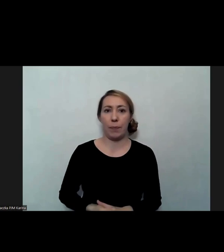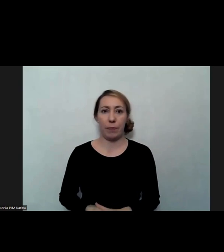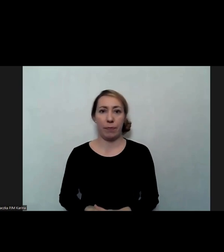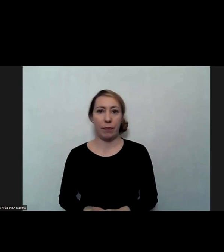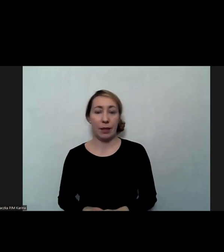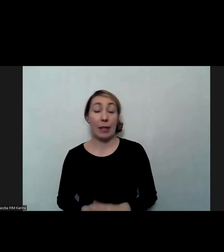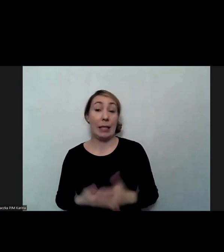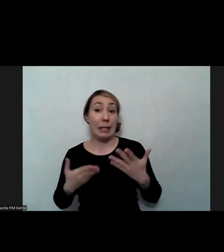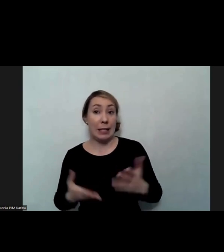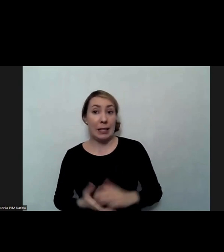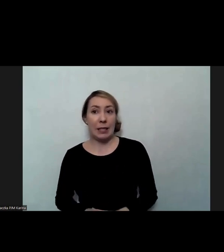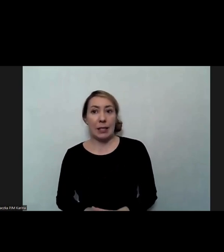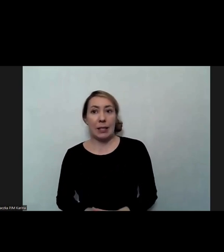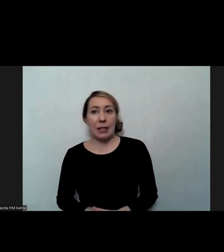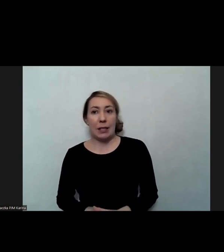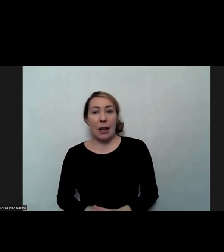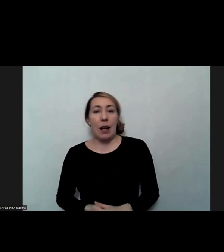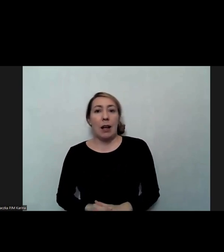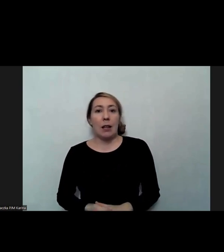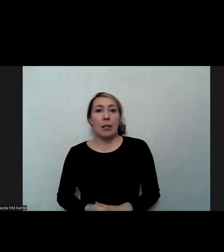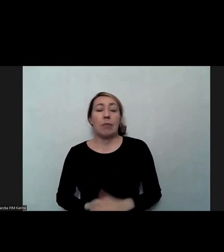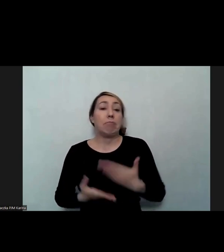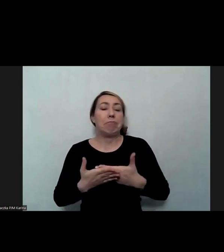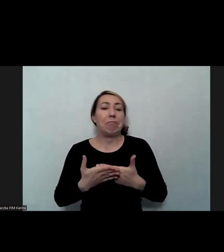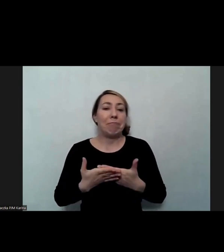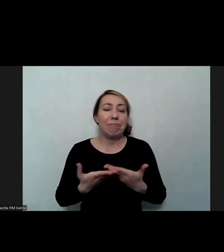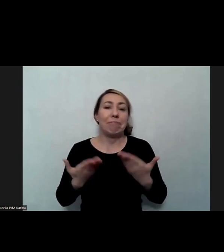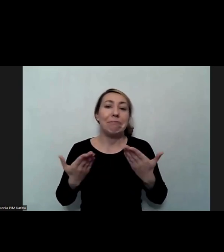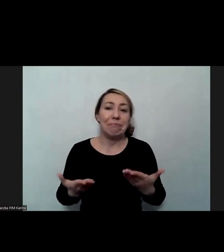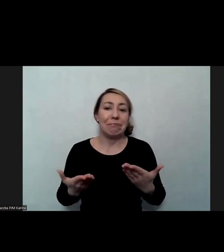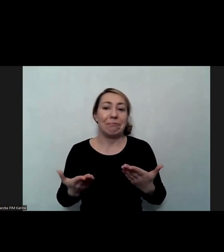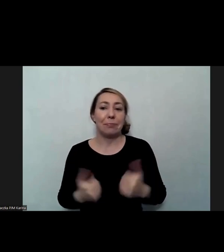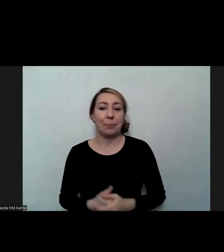Dlaczego tak? To dlatego między innymi, że